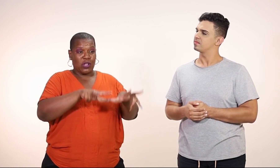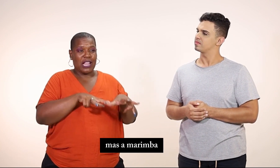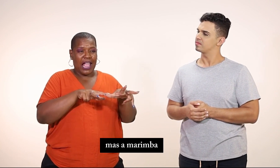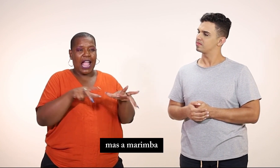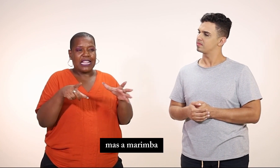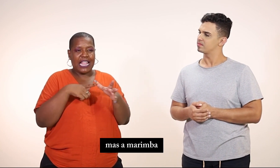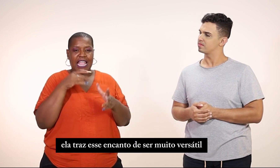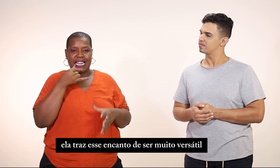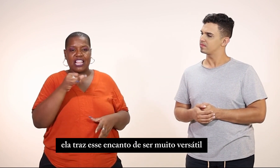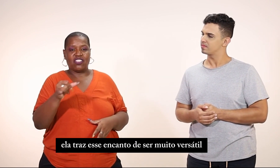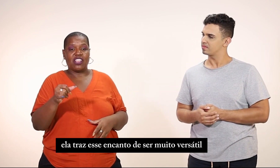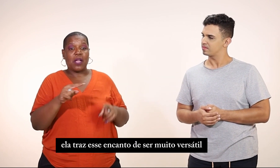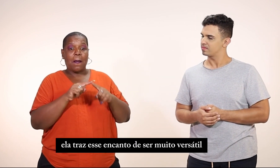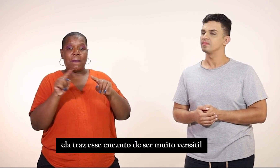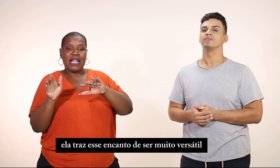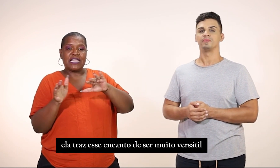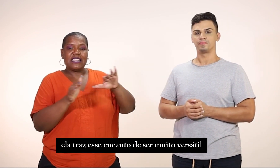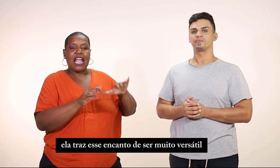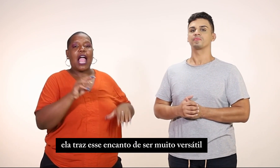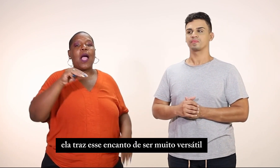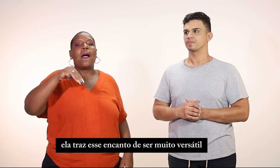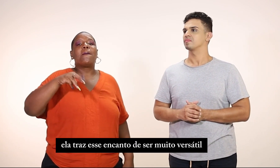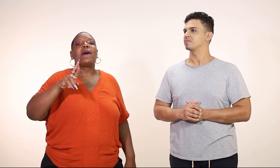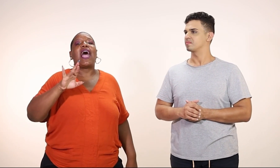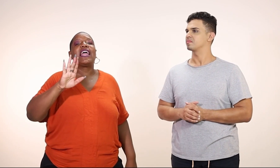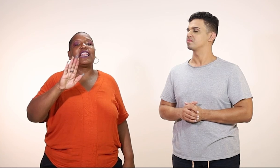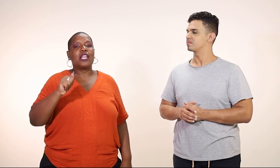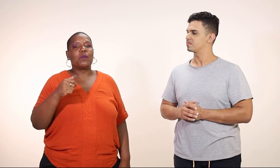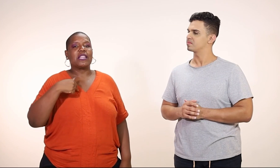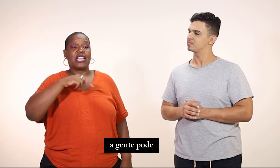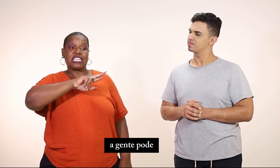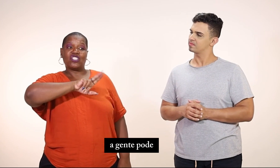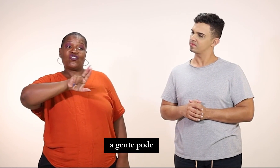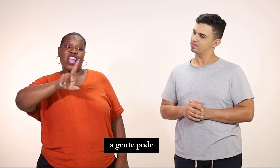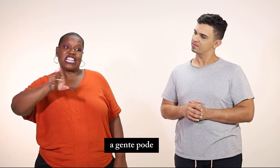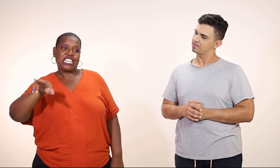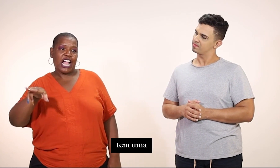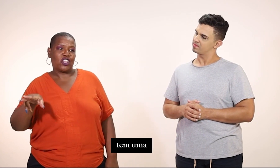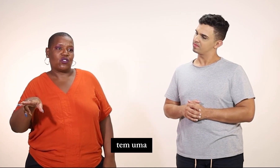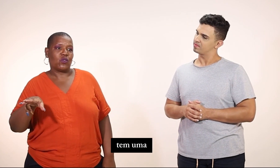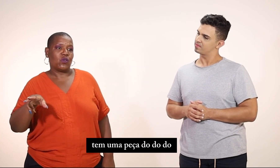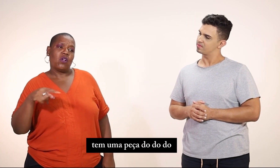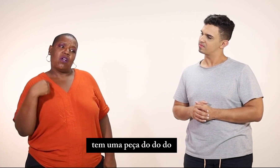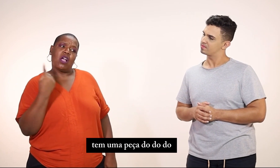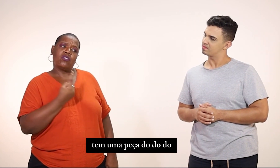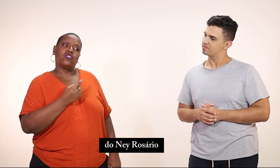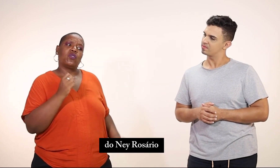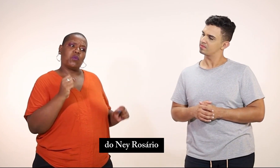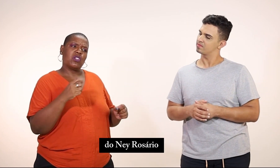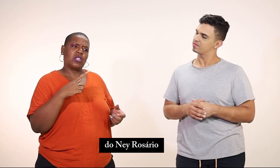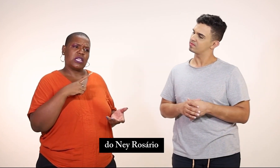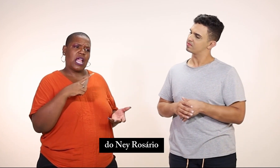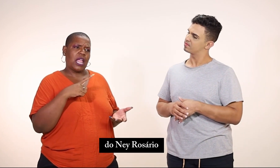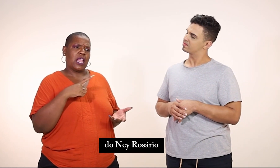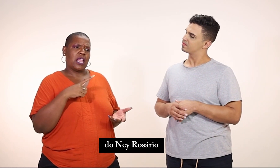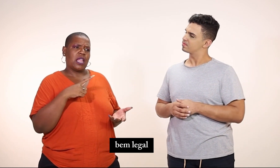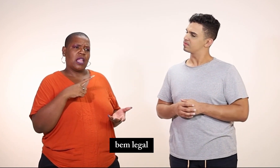a marimba, ela traz esse encanto de ser muito versátil. A gente pode... Tem uma peça do Ney Rosário bem legal,